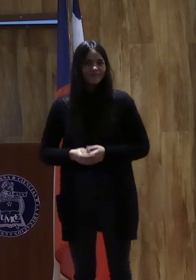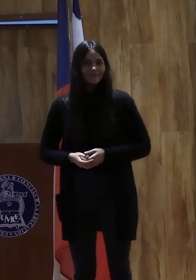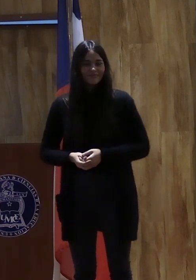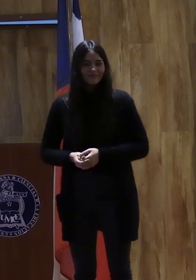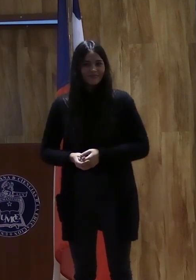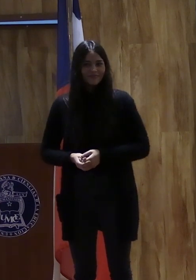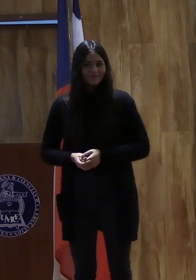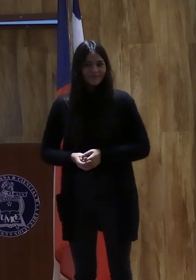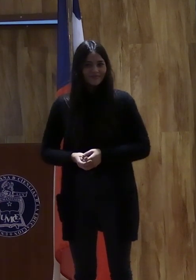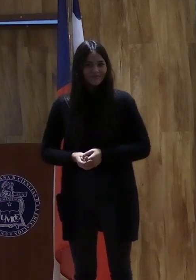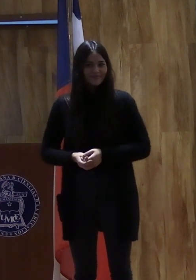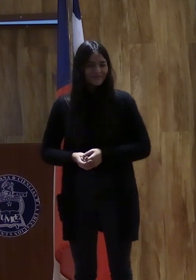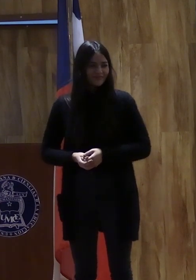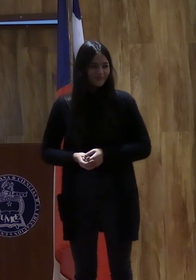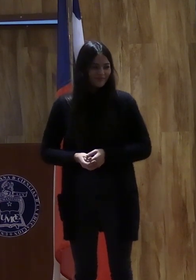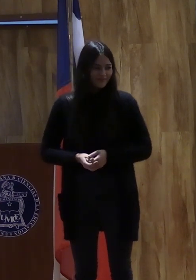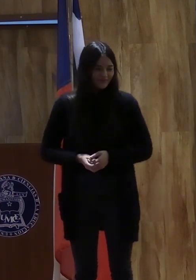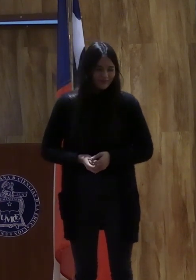realmente